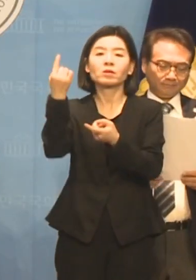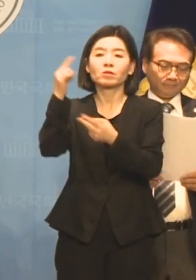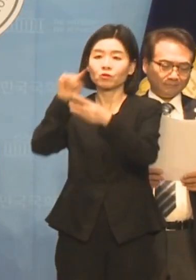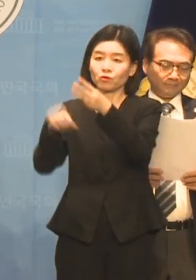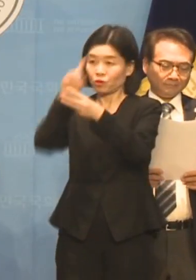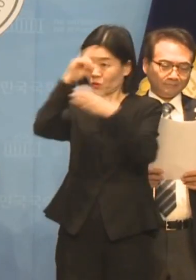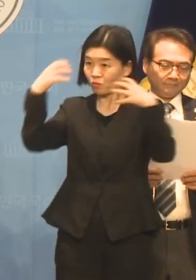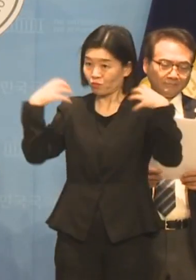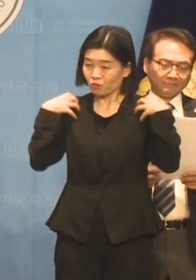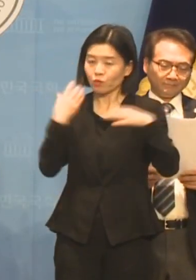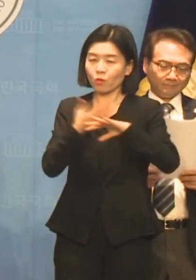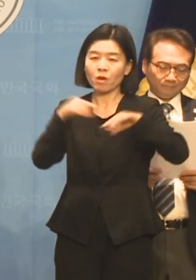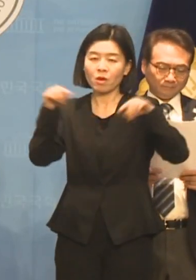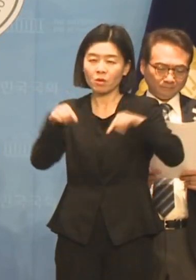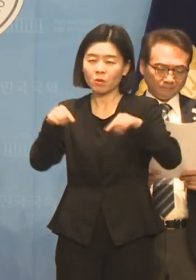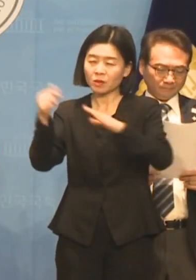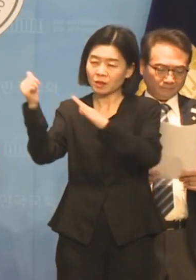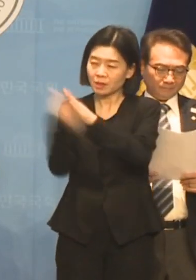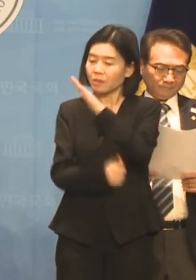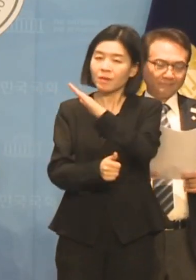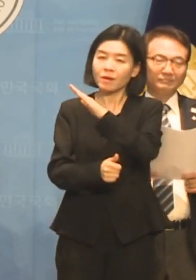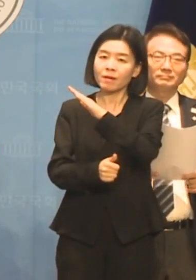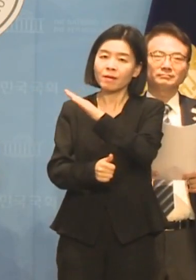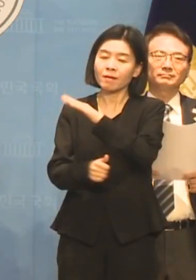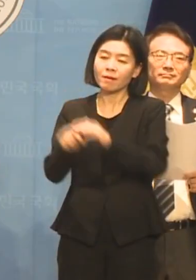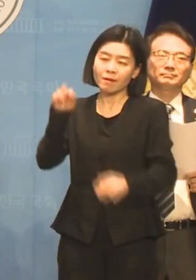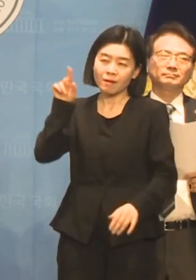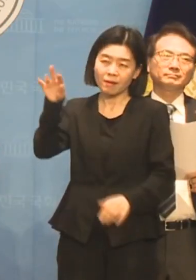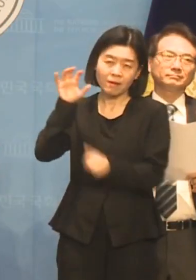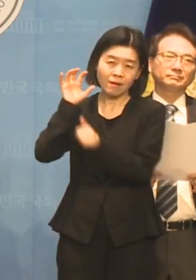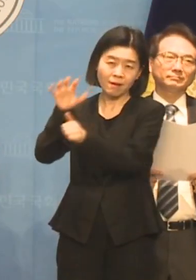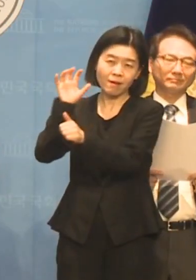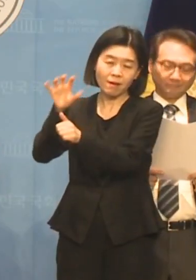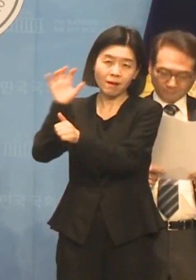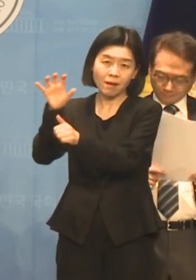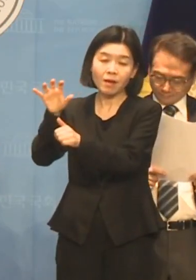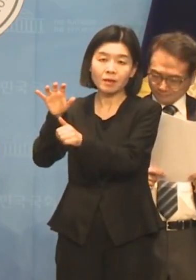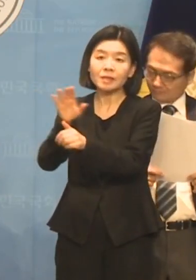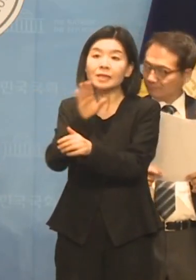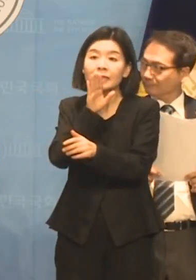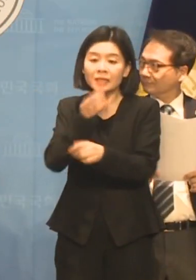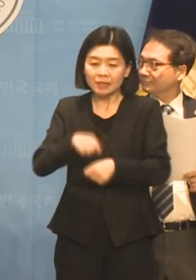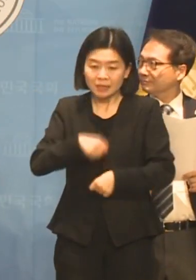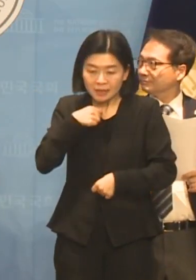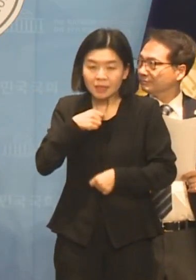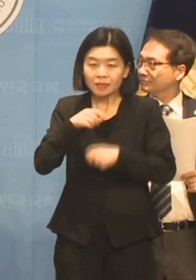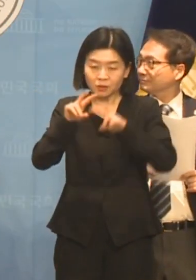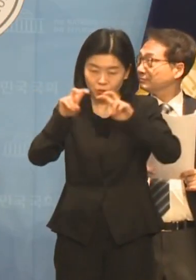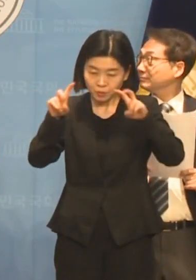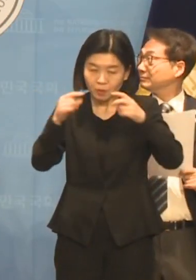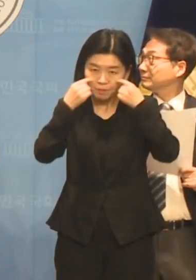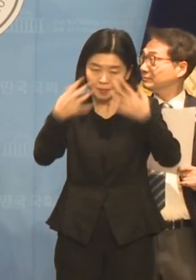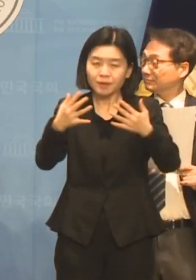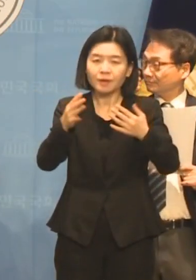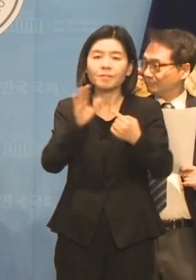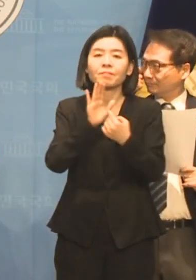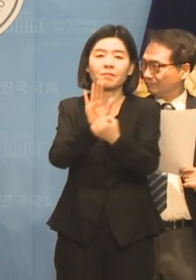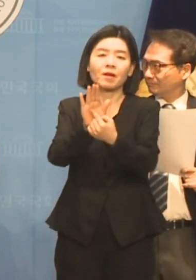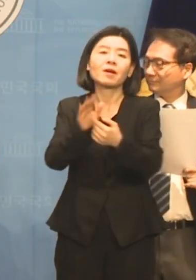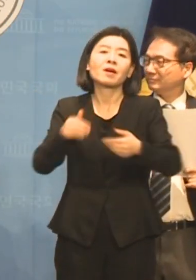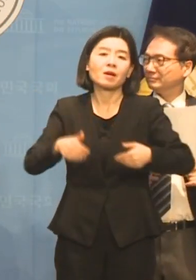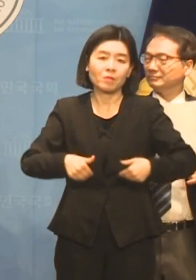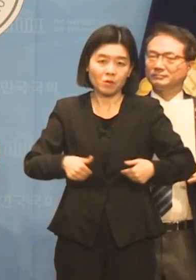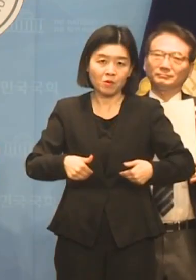외교 참사를 규탄하고 그 진상을 반드시 규명해야 한다는 말씀을 드리기 위해서 이 자리에